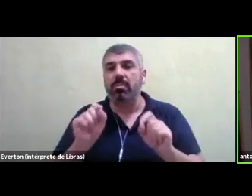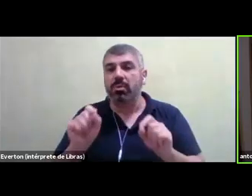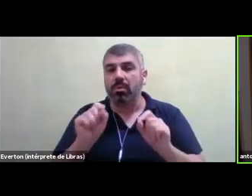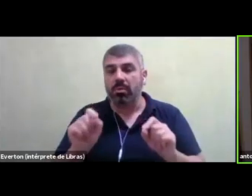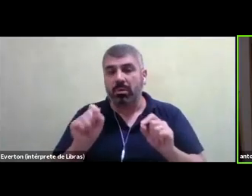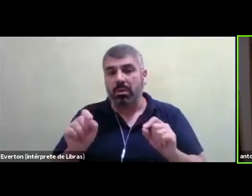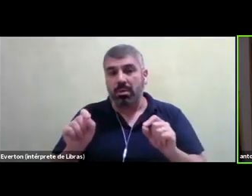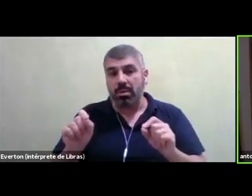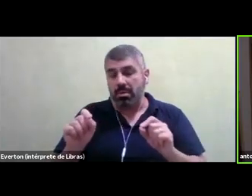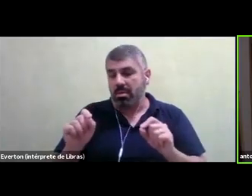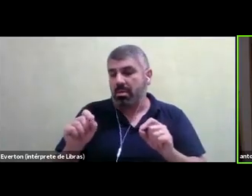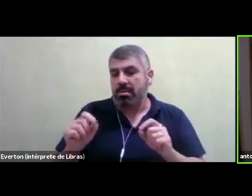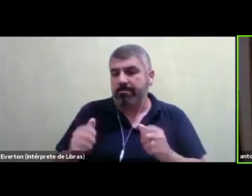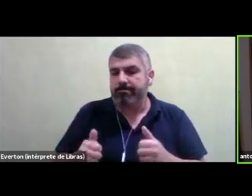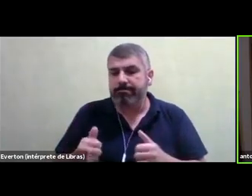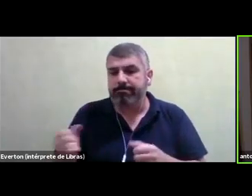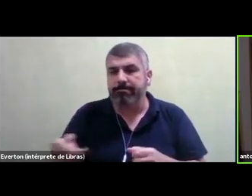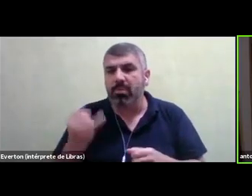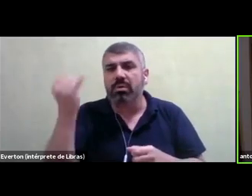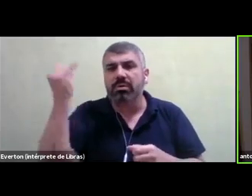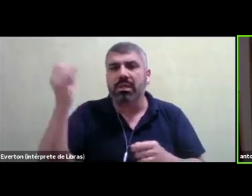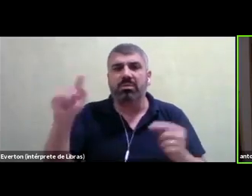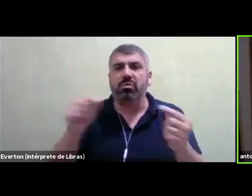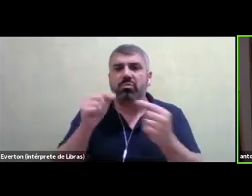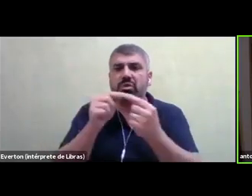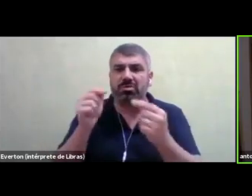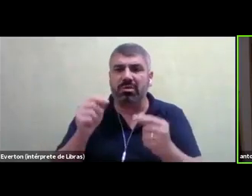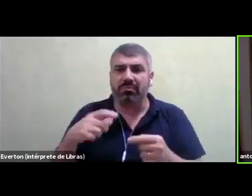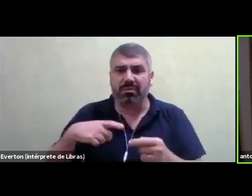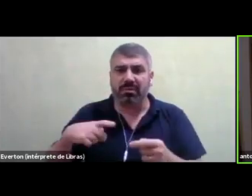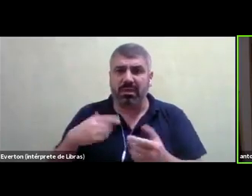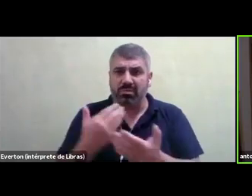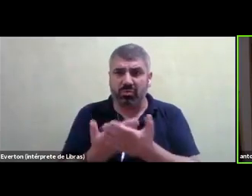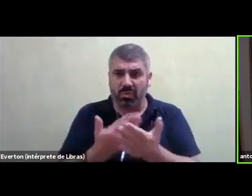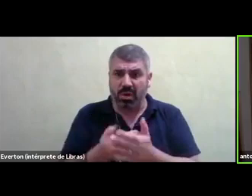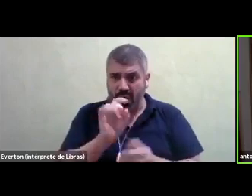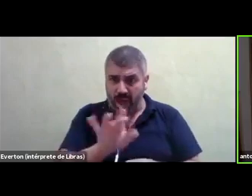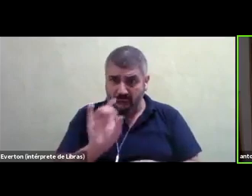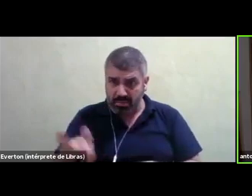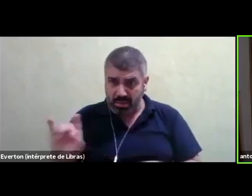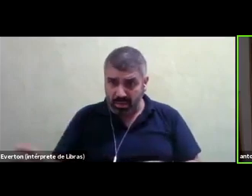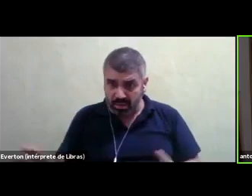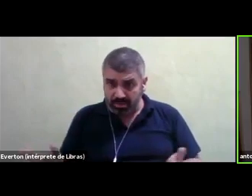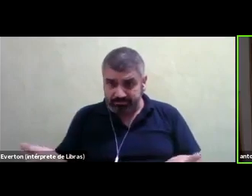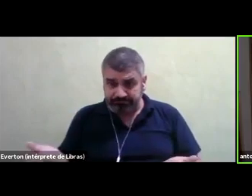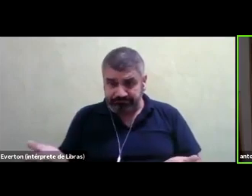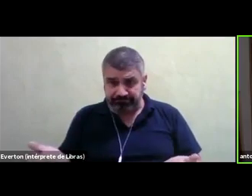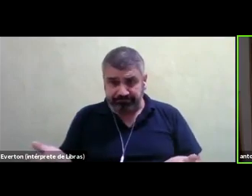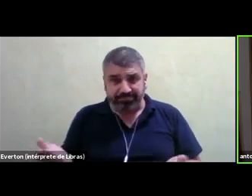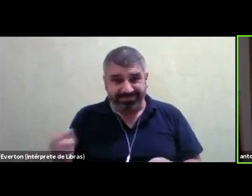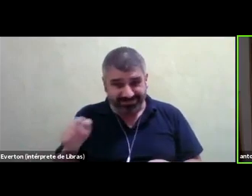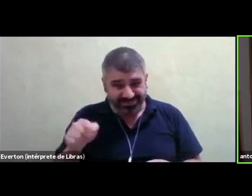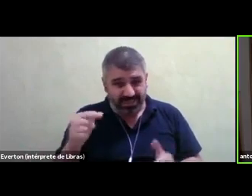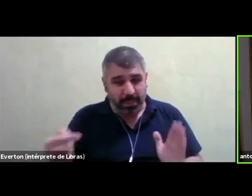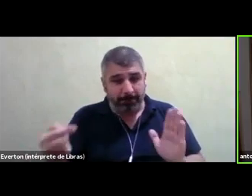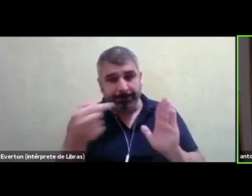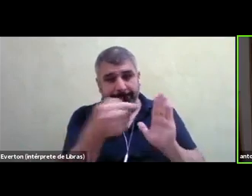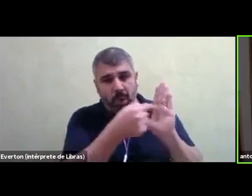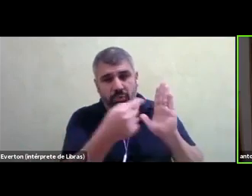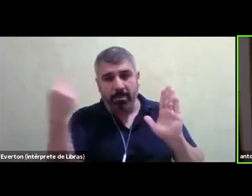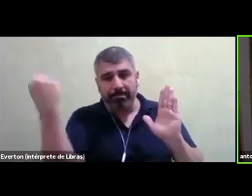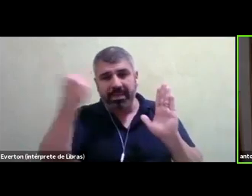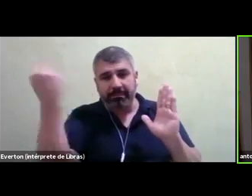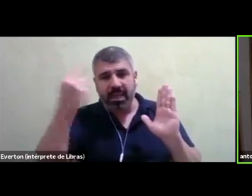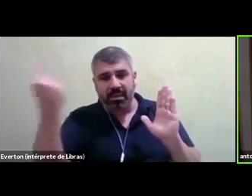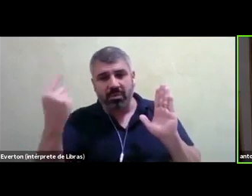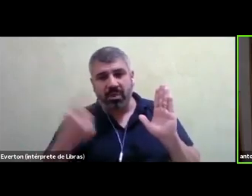aos valores, aos próprios objetivos. Então, é o primeiro ponto que a gente aponta e que eu aponto aqui